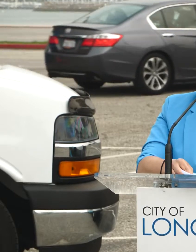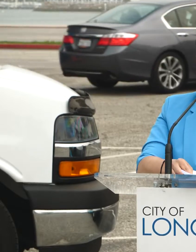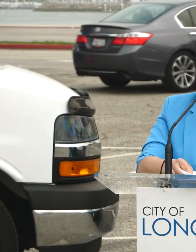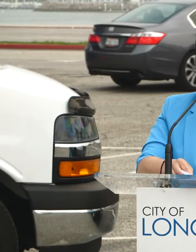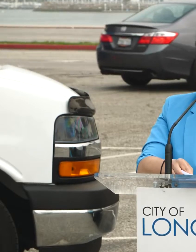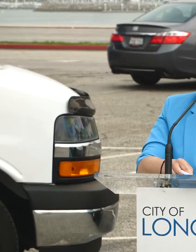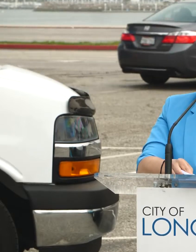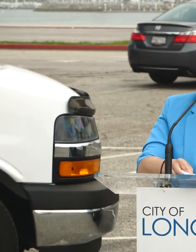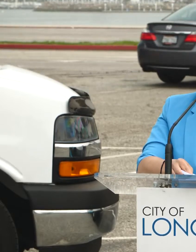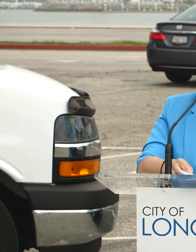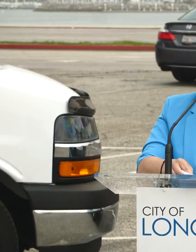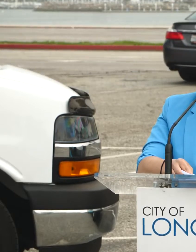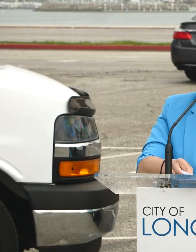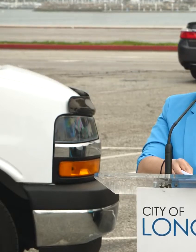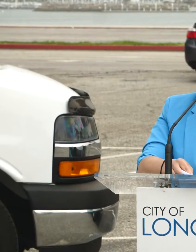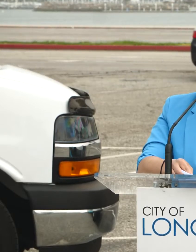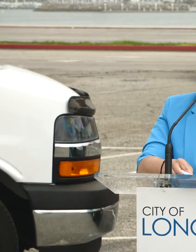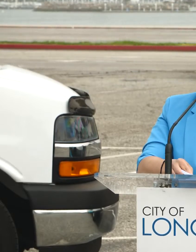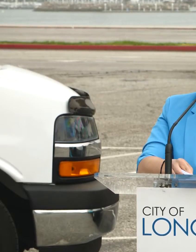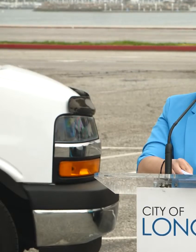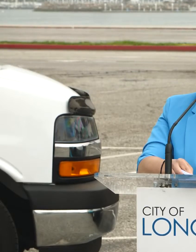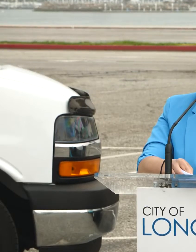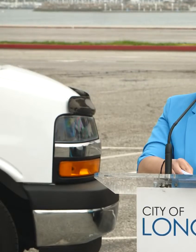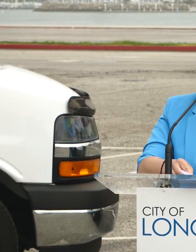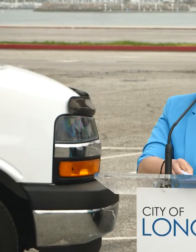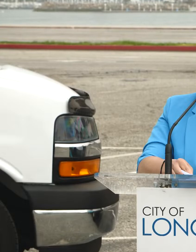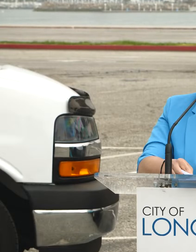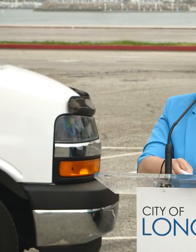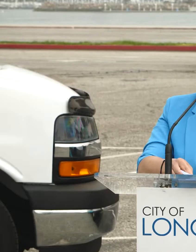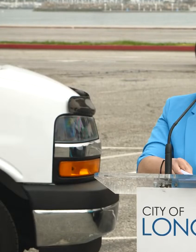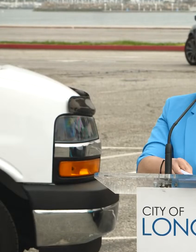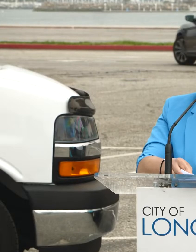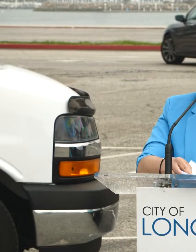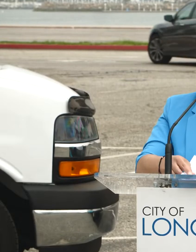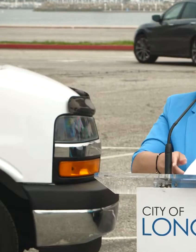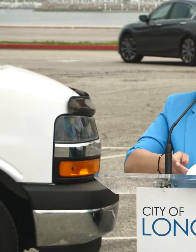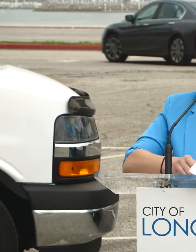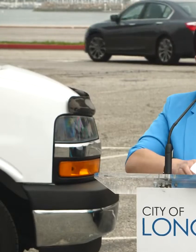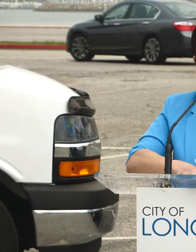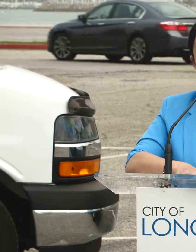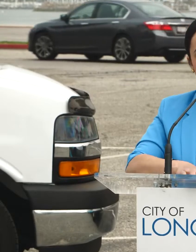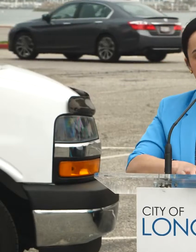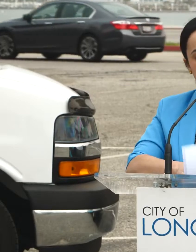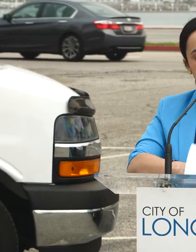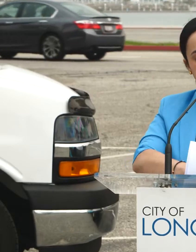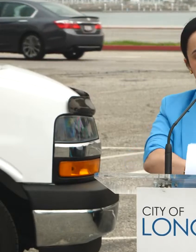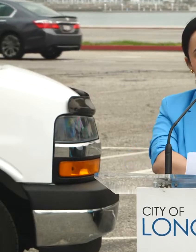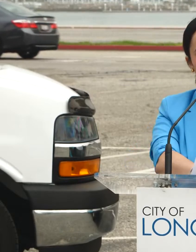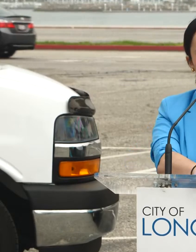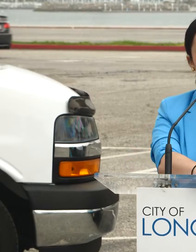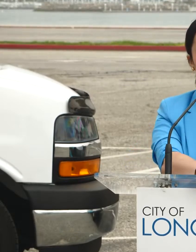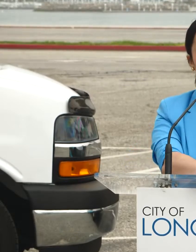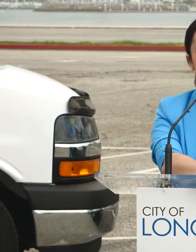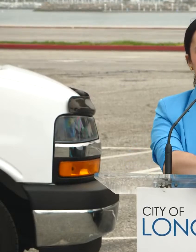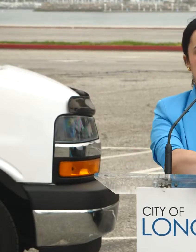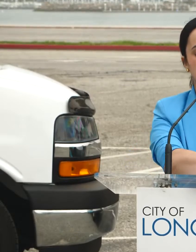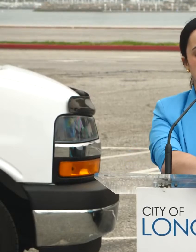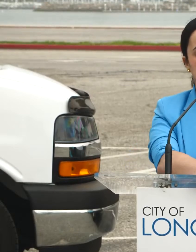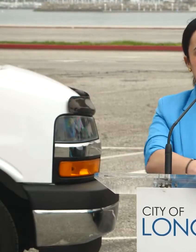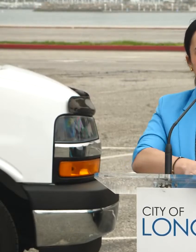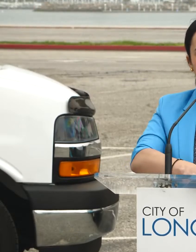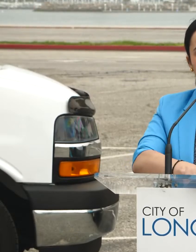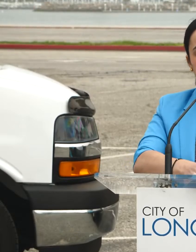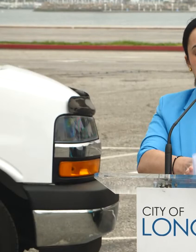año pasado, que es el aumento más pequeño que Long Beach ha informado desde 2019.